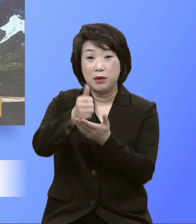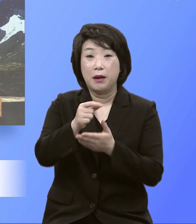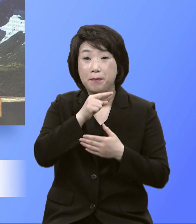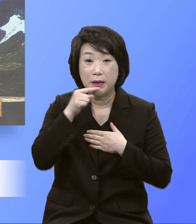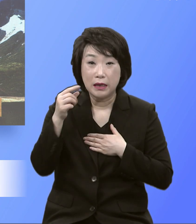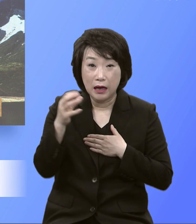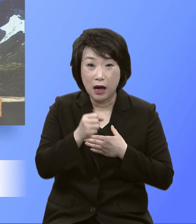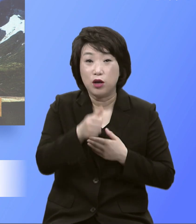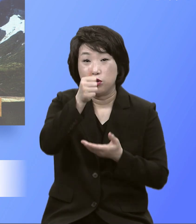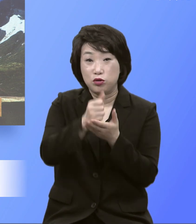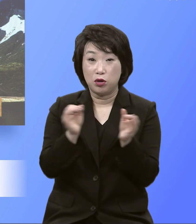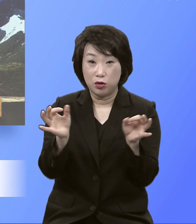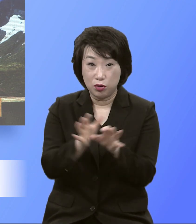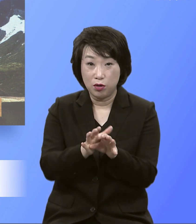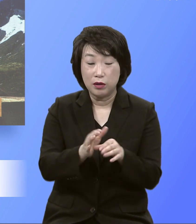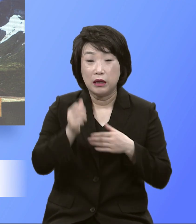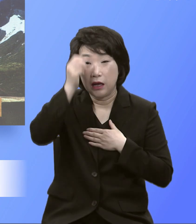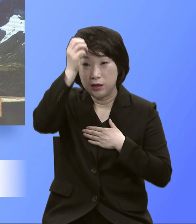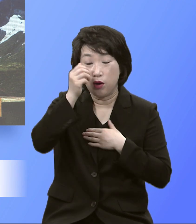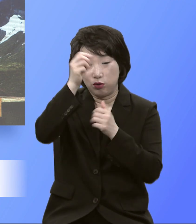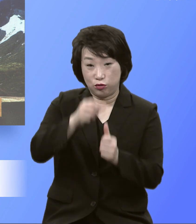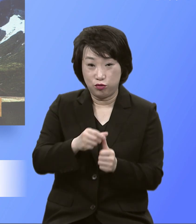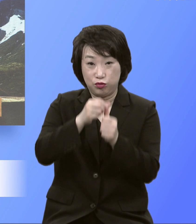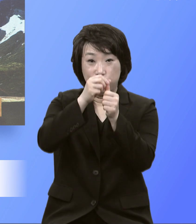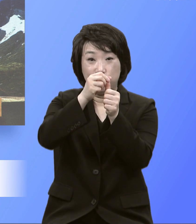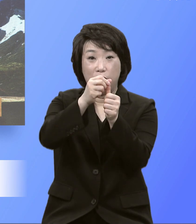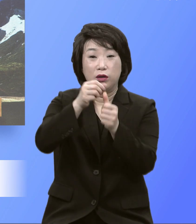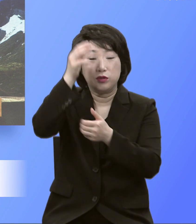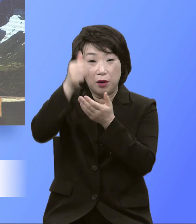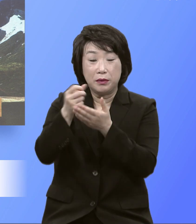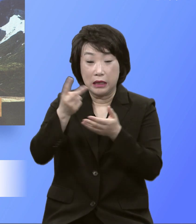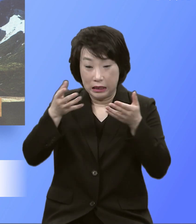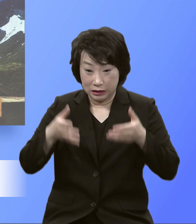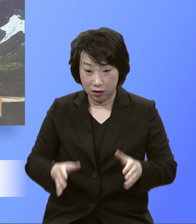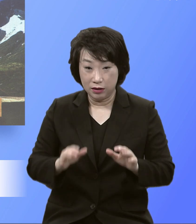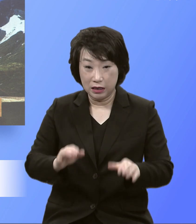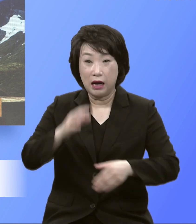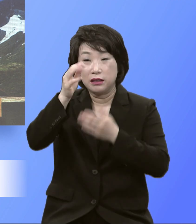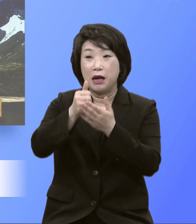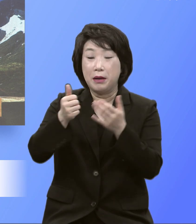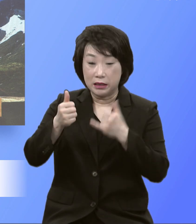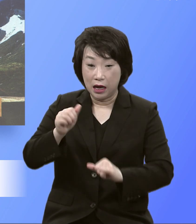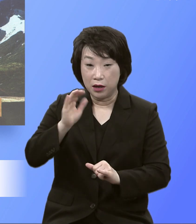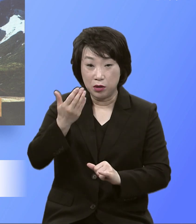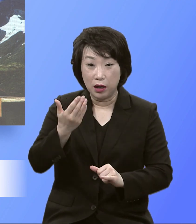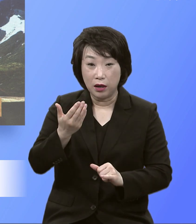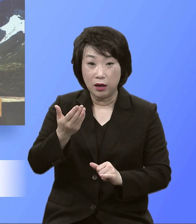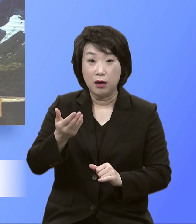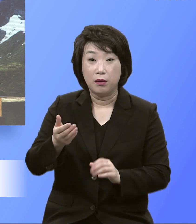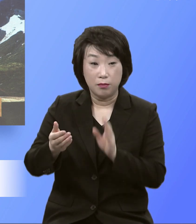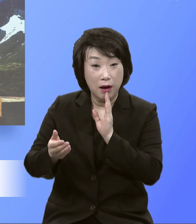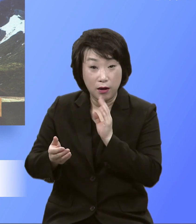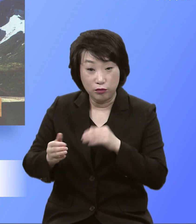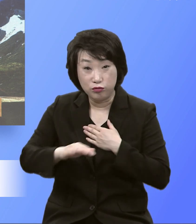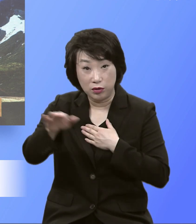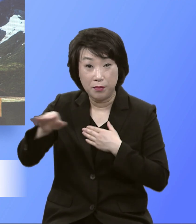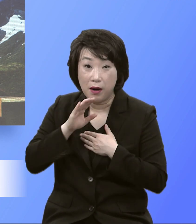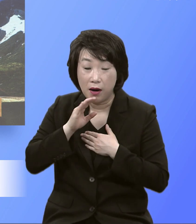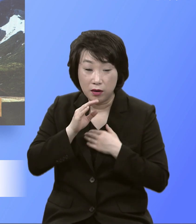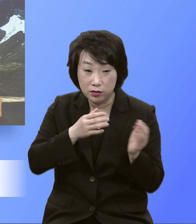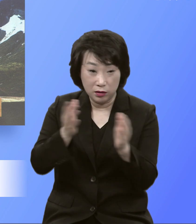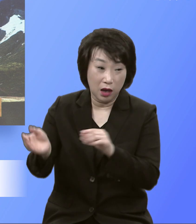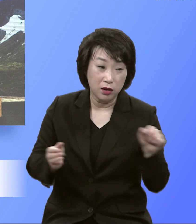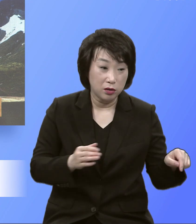피로 속죄로 내 영혼을 살리고 성령으로 거듭나서 하나님의 자녀가 아닌데 어떻게 천국 가겠나